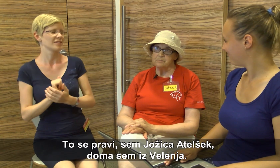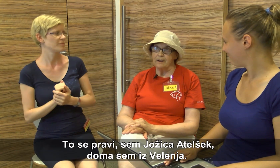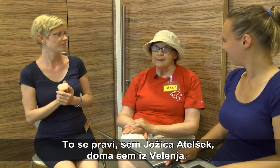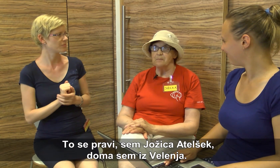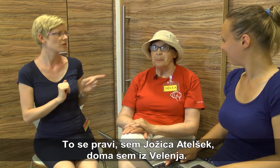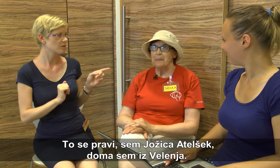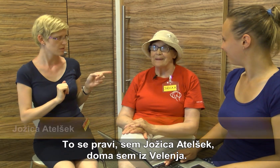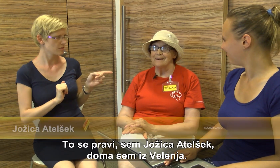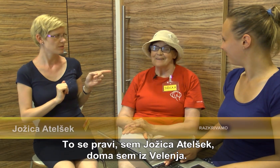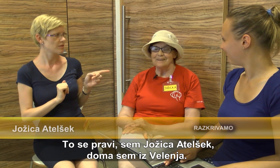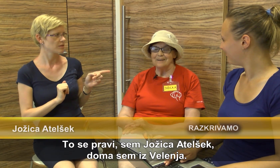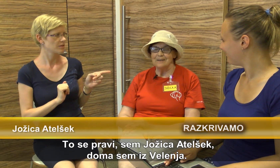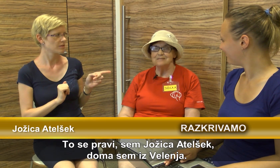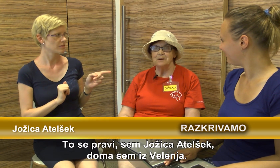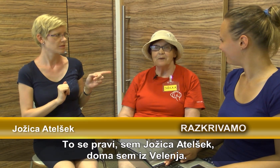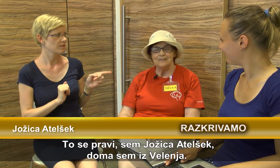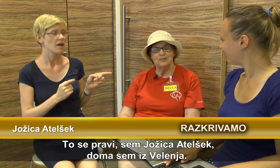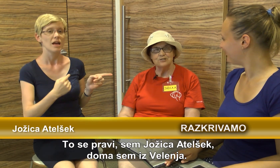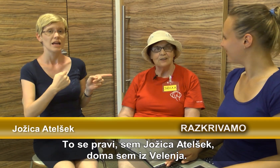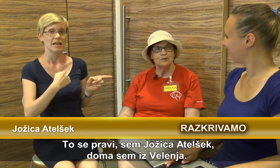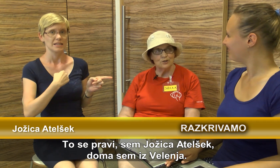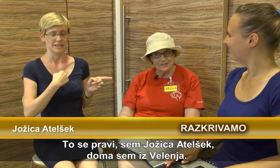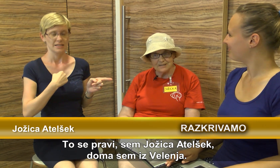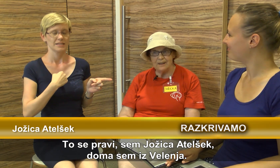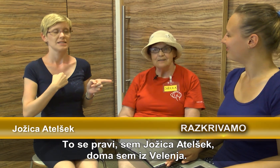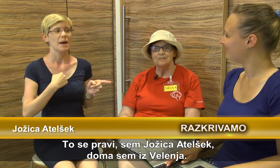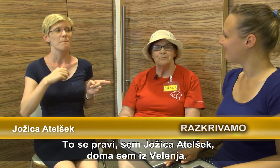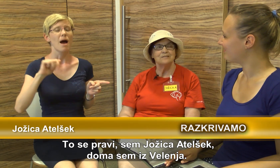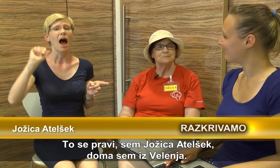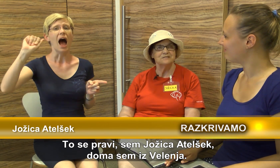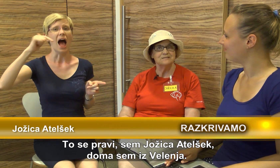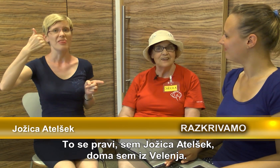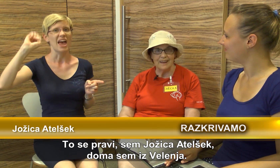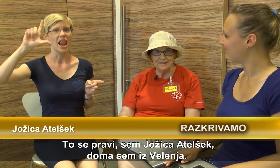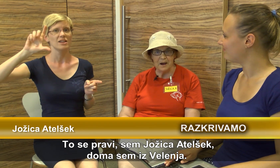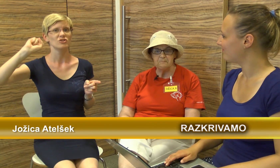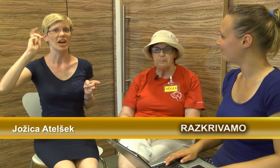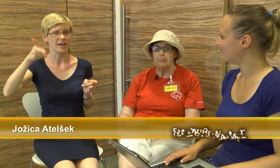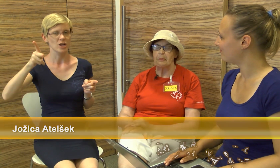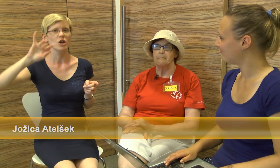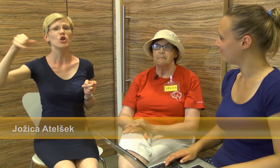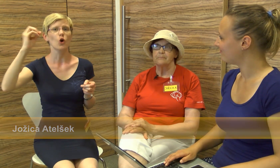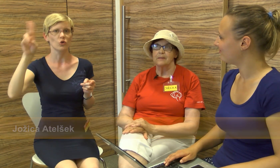To se pravi, sem Atelšek Jožica, doma sem z Velenja.